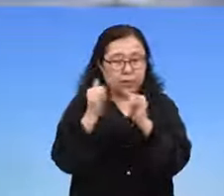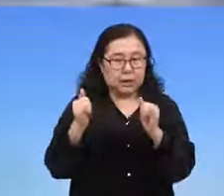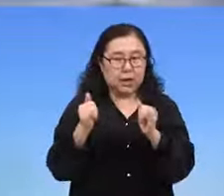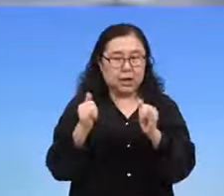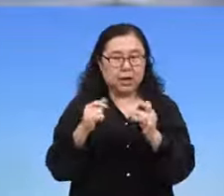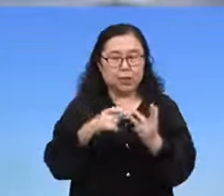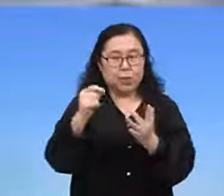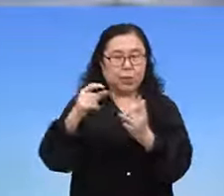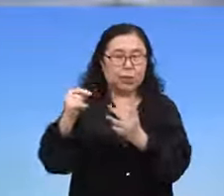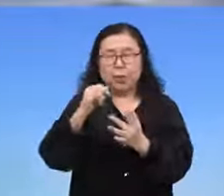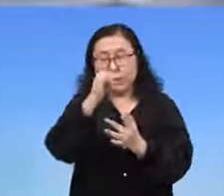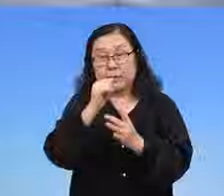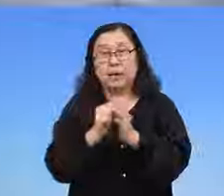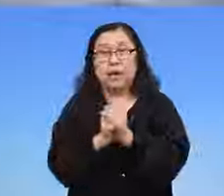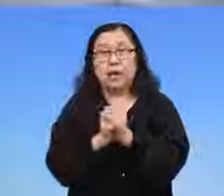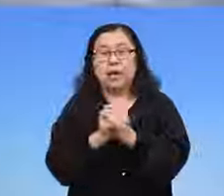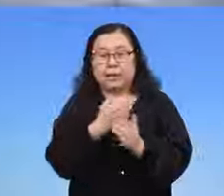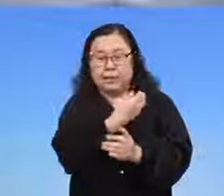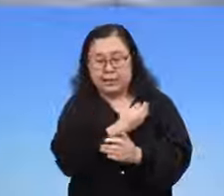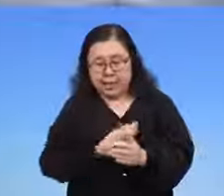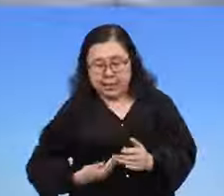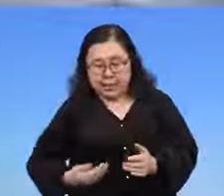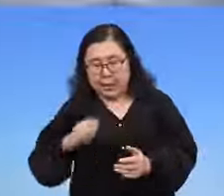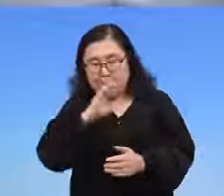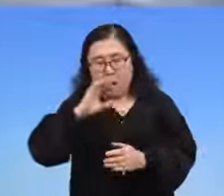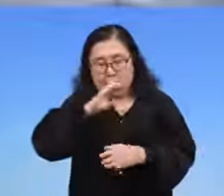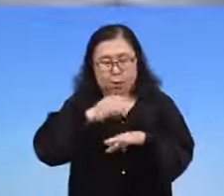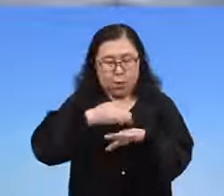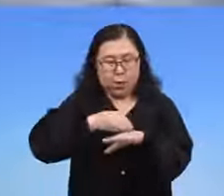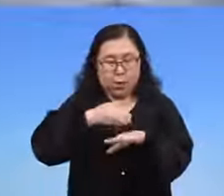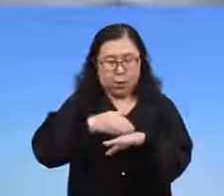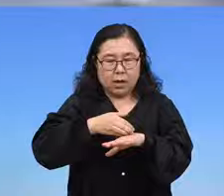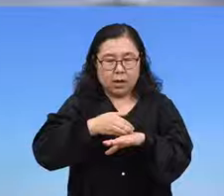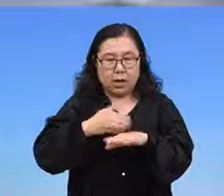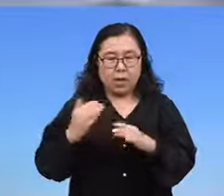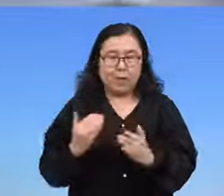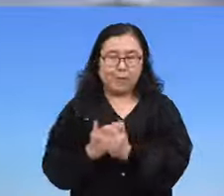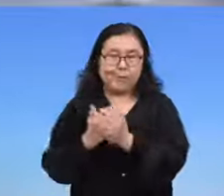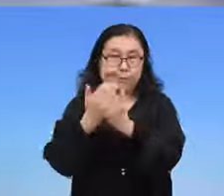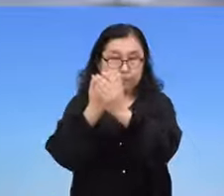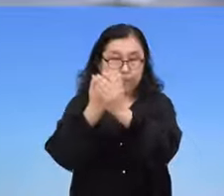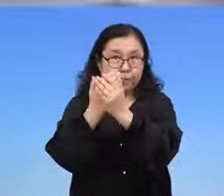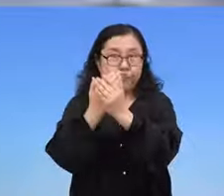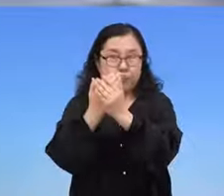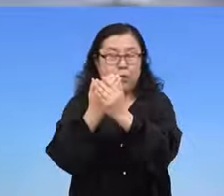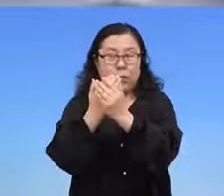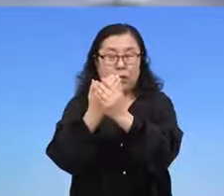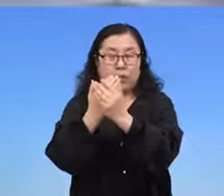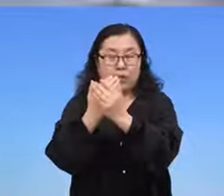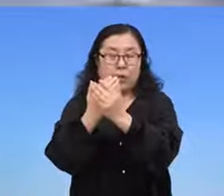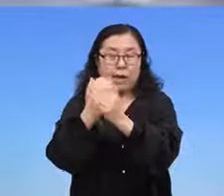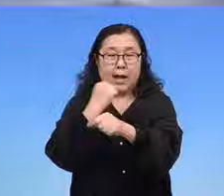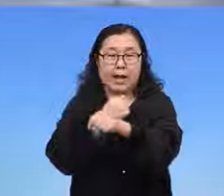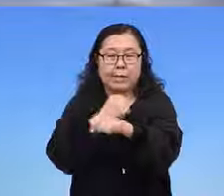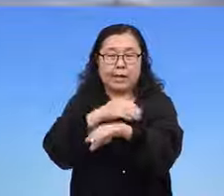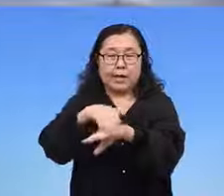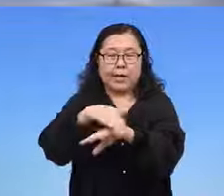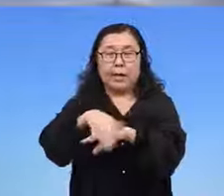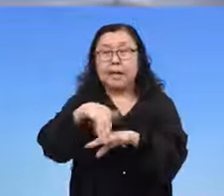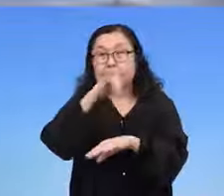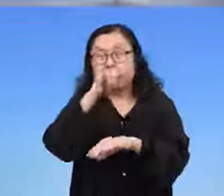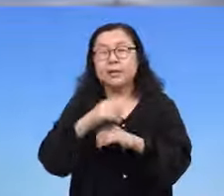이제 제자훈련을 업그레이드 시킬 겁니다. 제자훈련을 이제 완전히 이 시대에 맞는 것으로 한번 옷을 갈아입어야 되겠다.